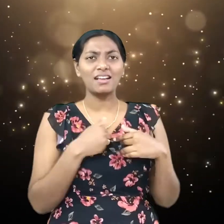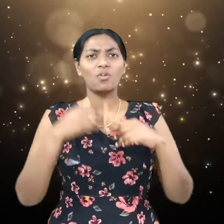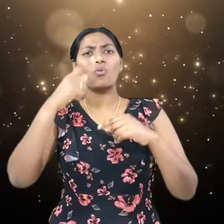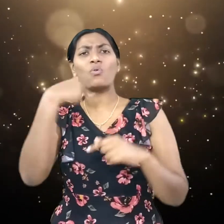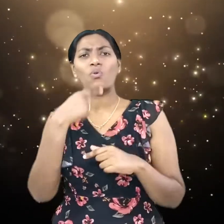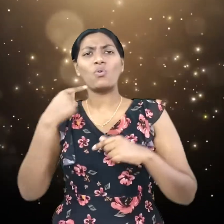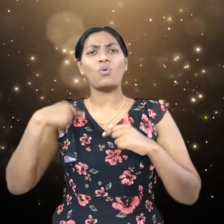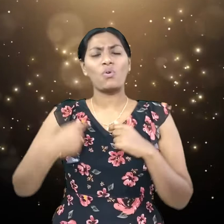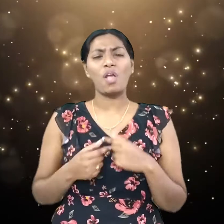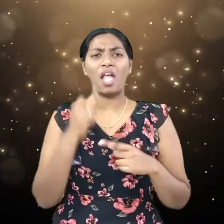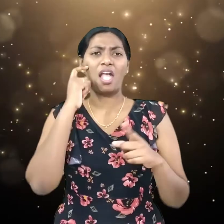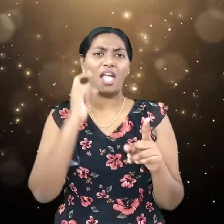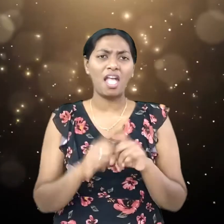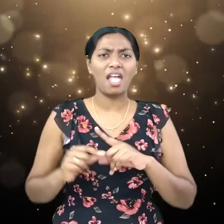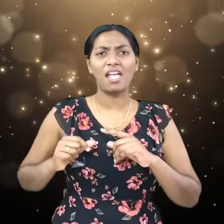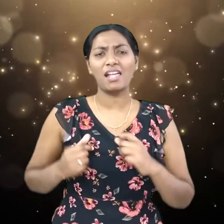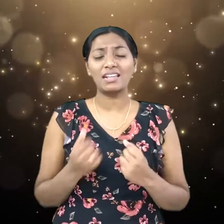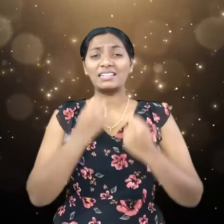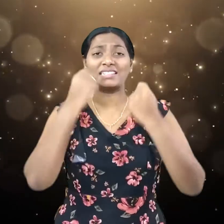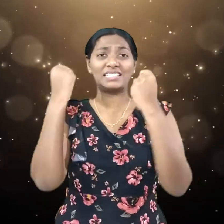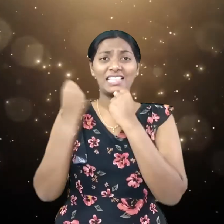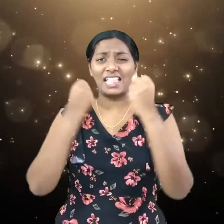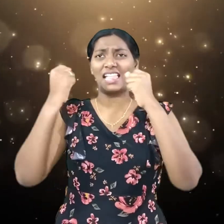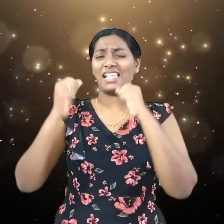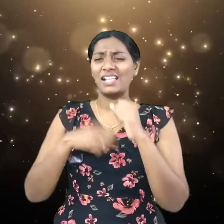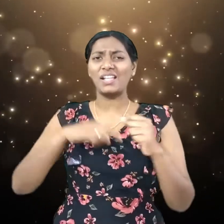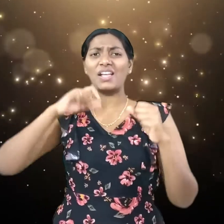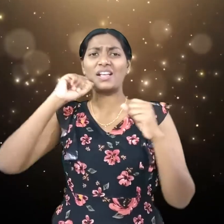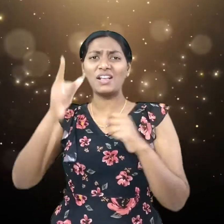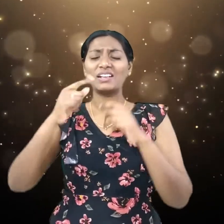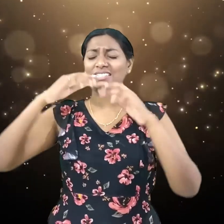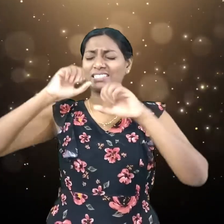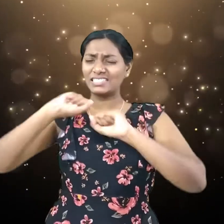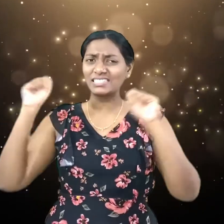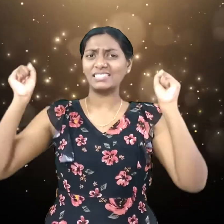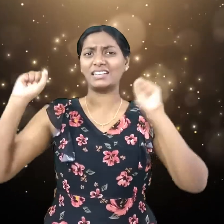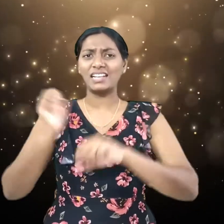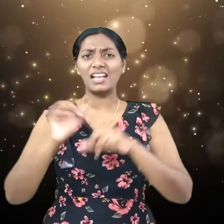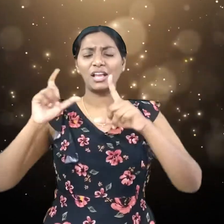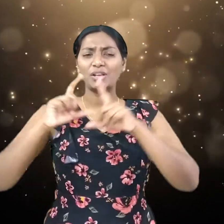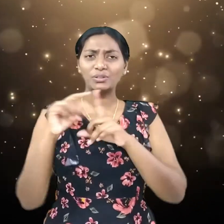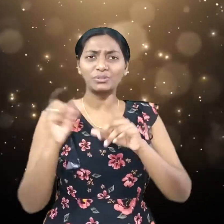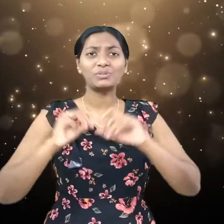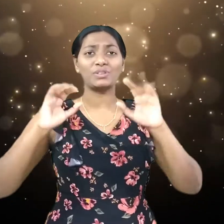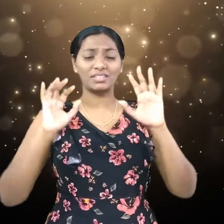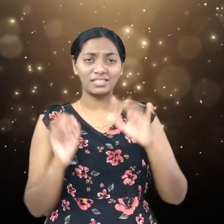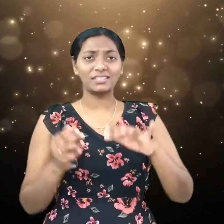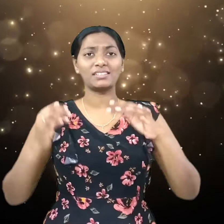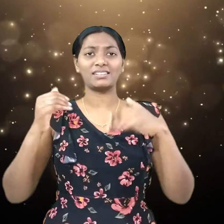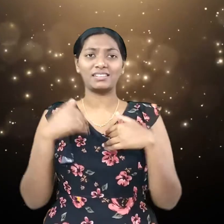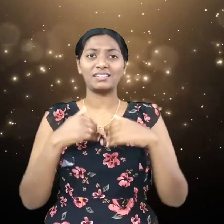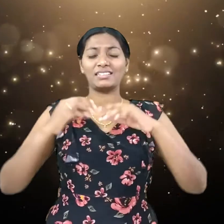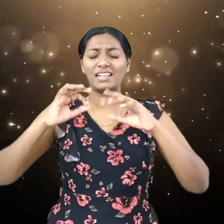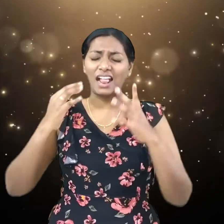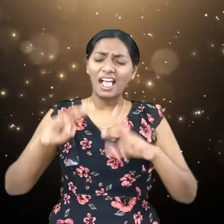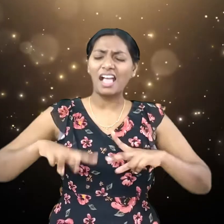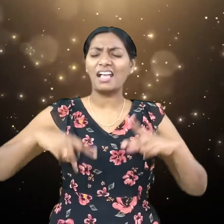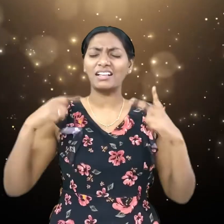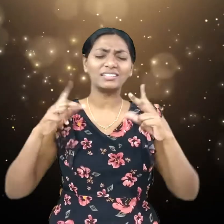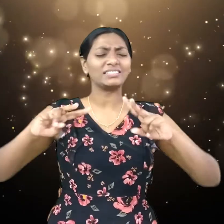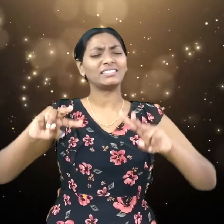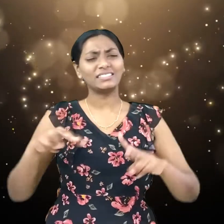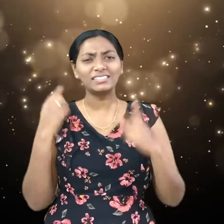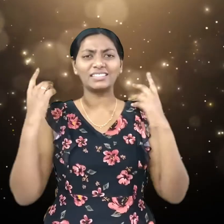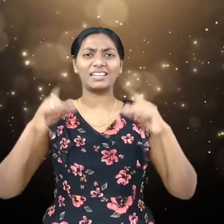मैं कौन हूँ मैं जानता। मैं समझ में चलता, चमत्कारों को कहता, हाँ हाँ, कृपा का जीवन